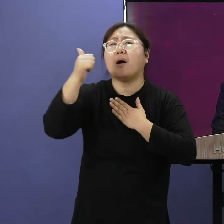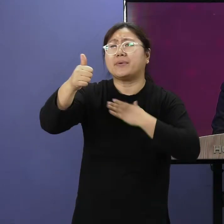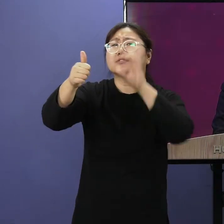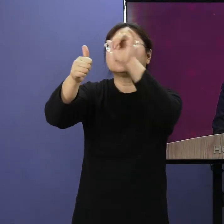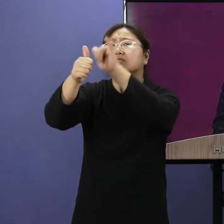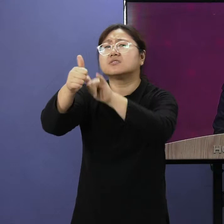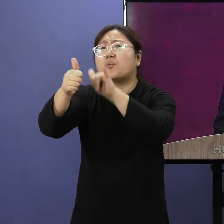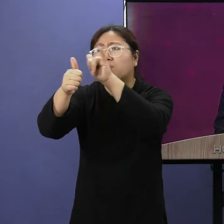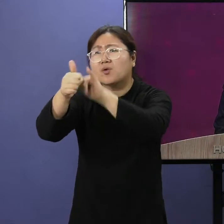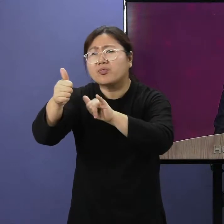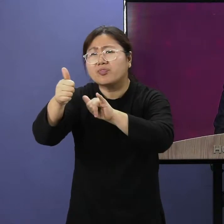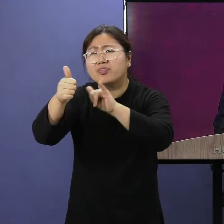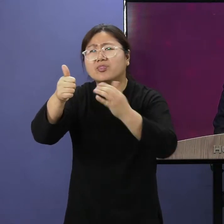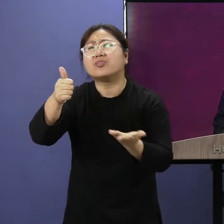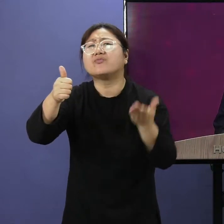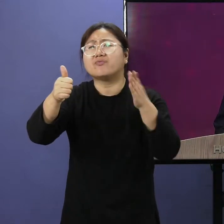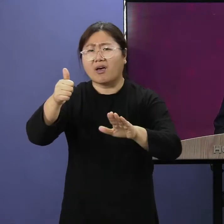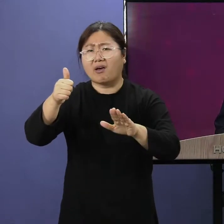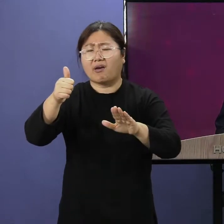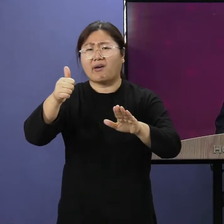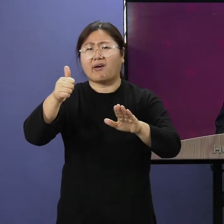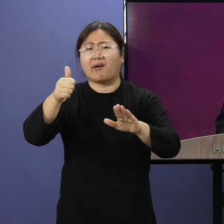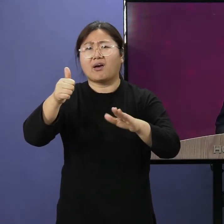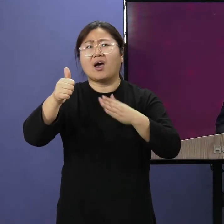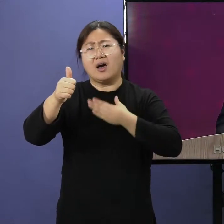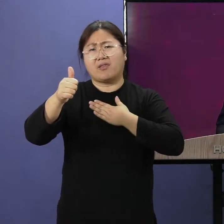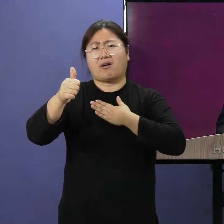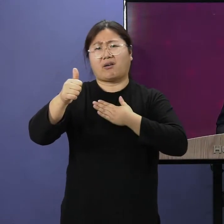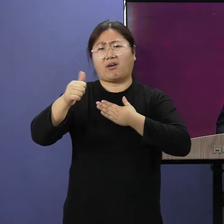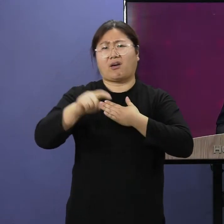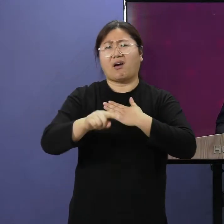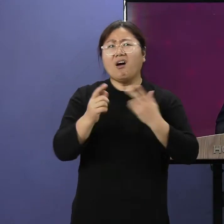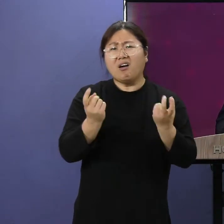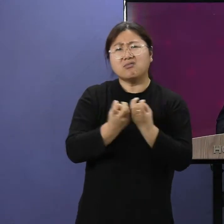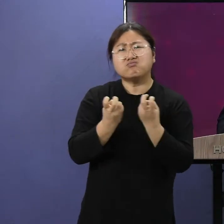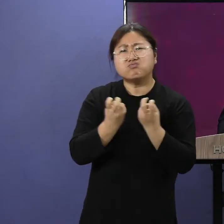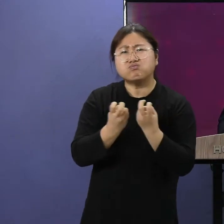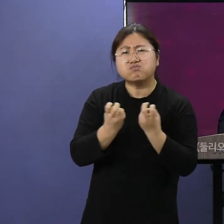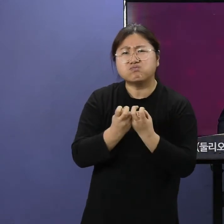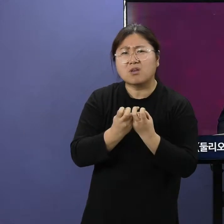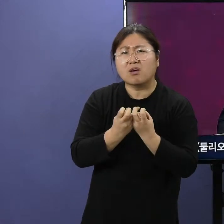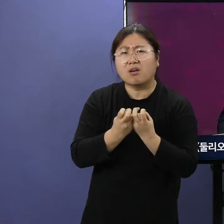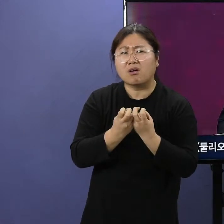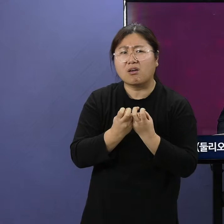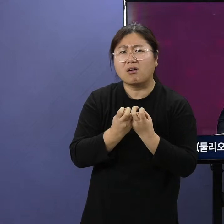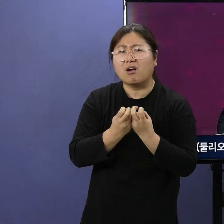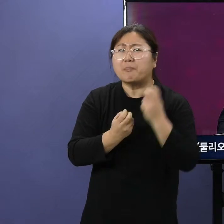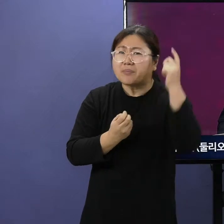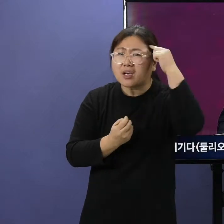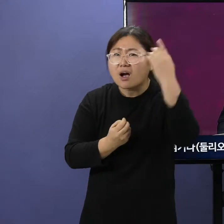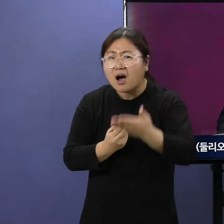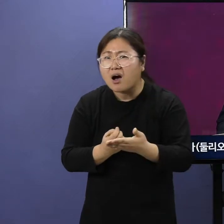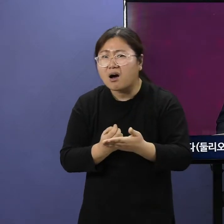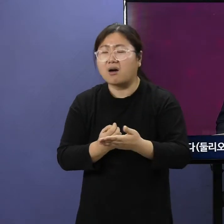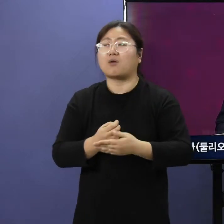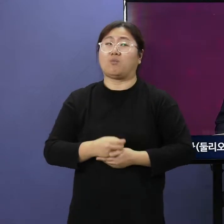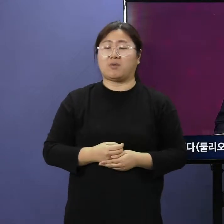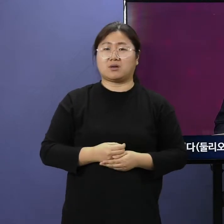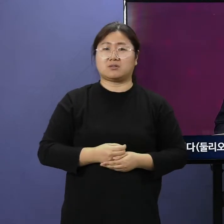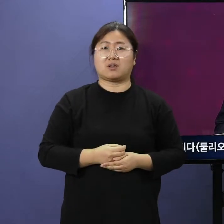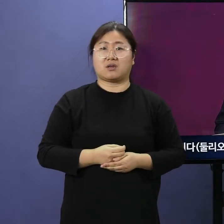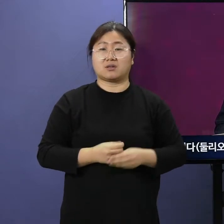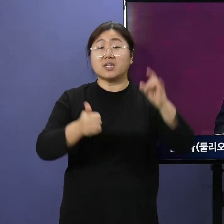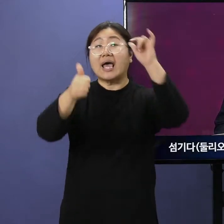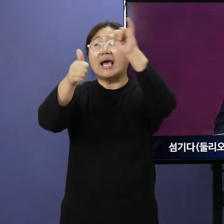이렇게 하십니까? 라고 이야기합니다. 그때 이 섬기다라는 이